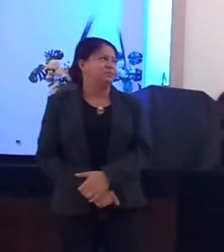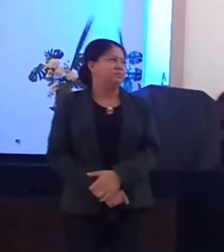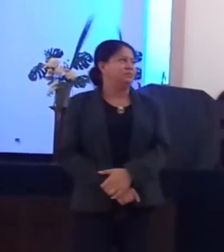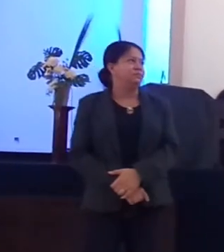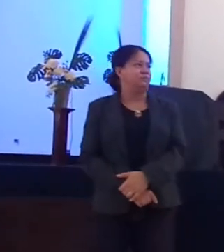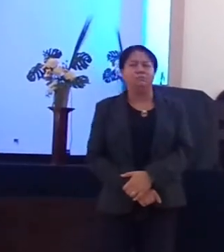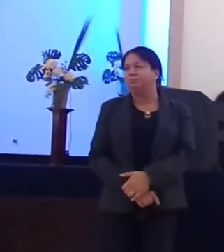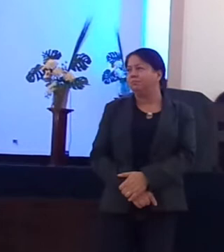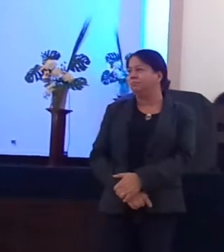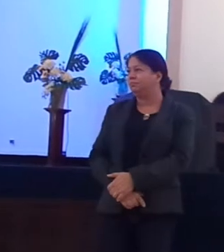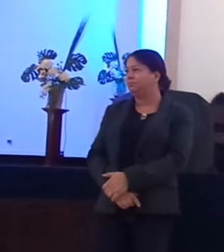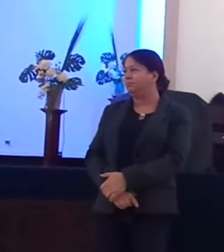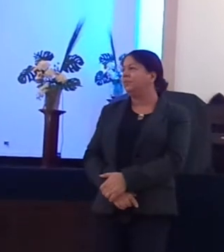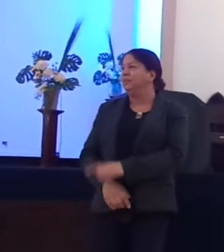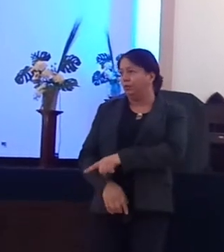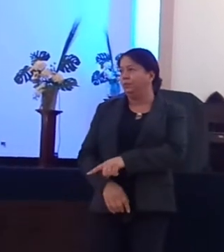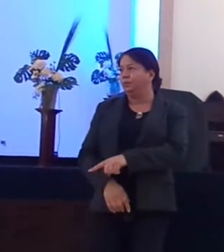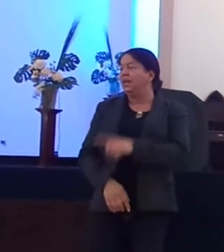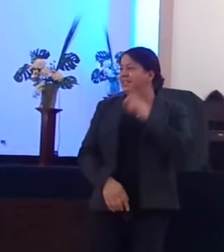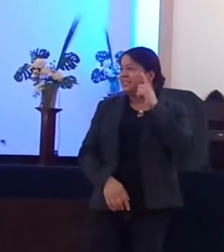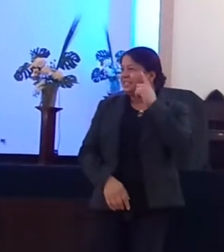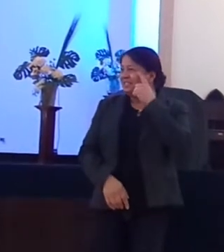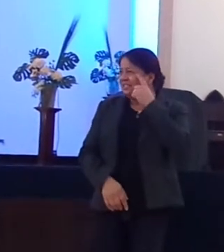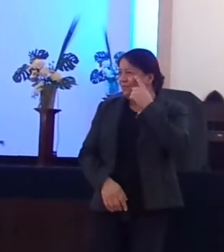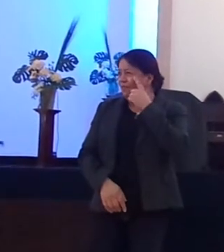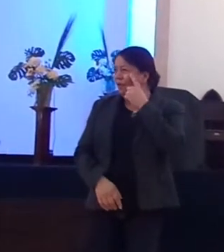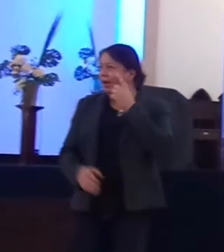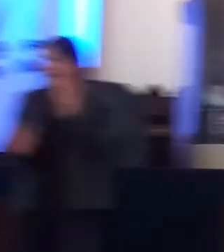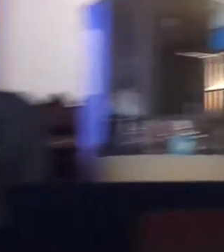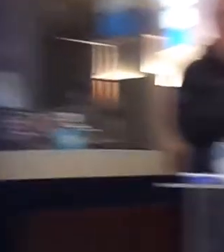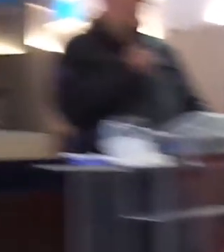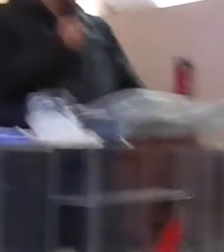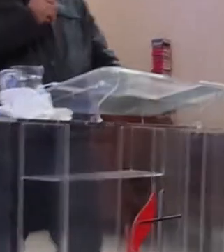A Bíblia é muito doida, não é não? Não é não.